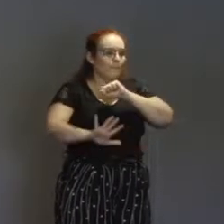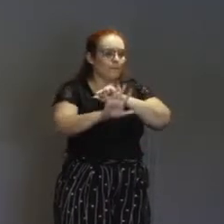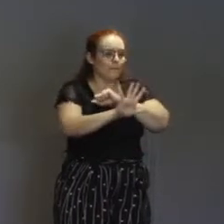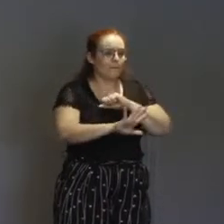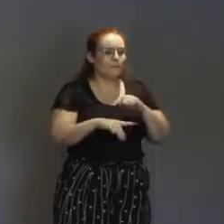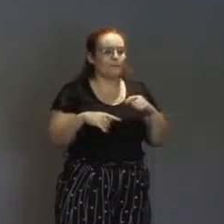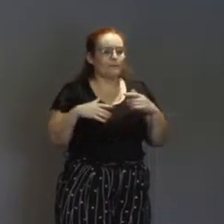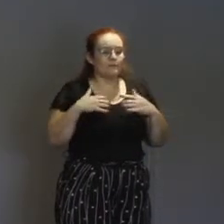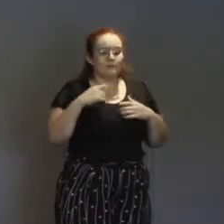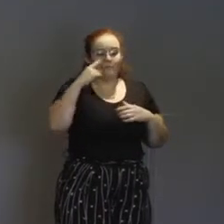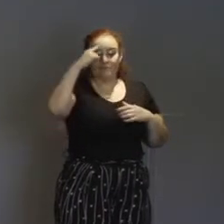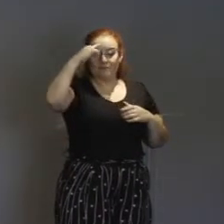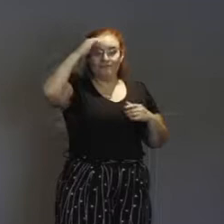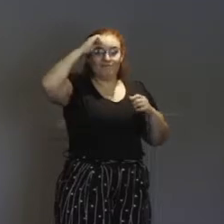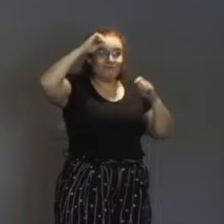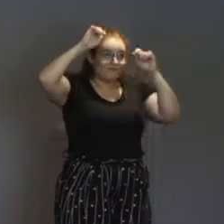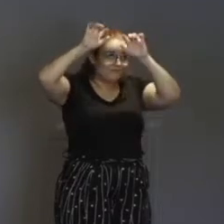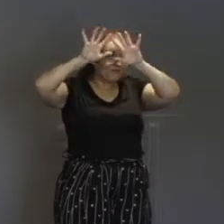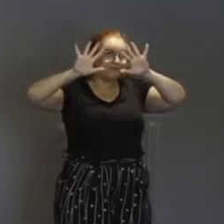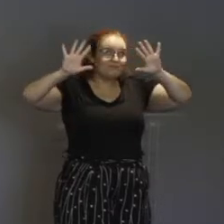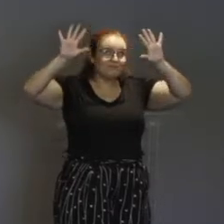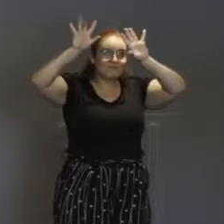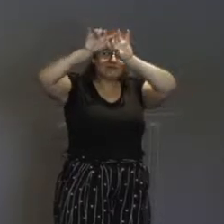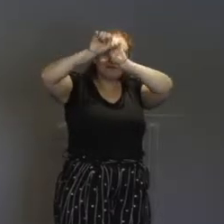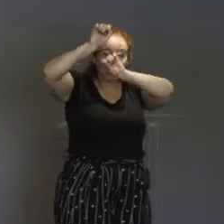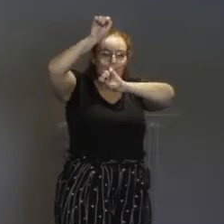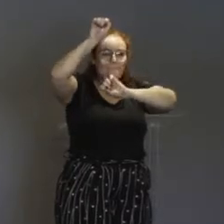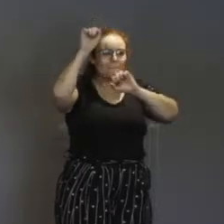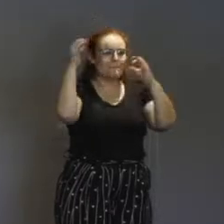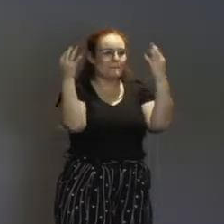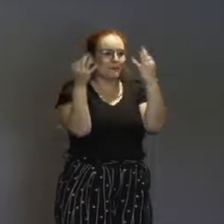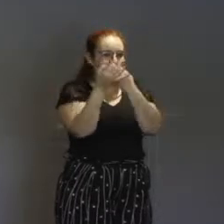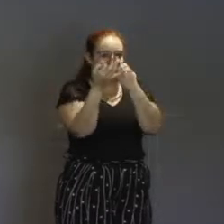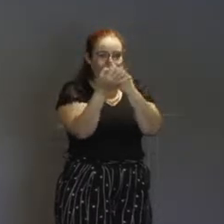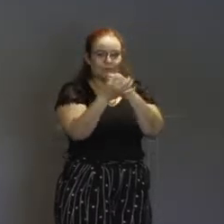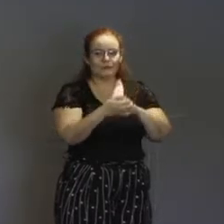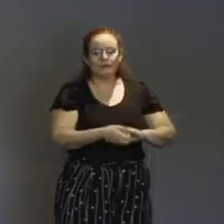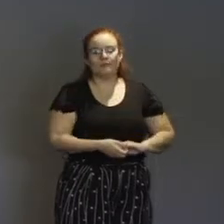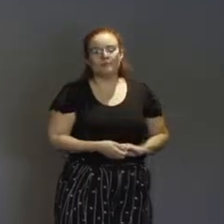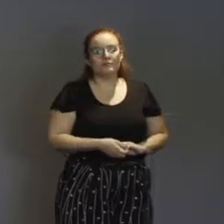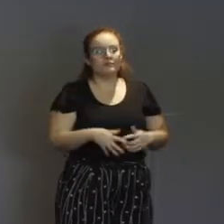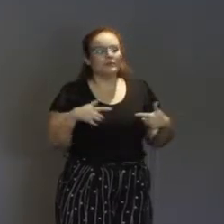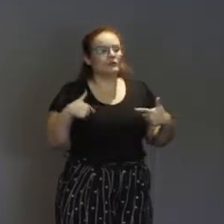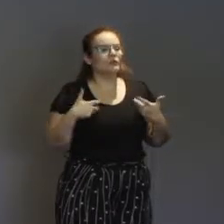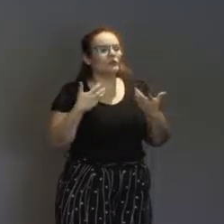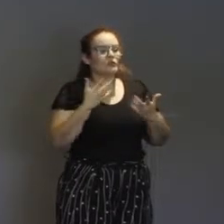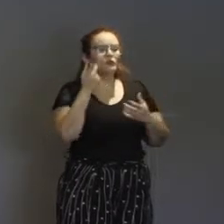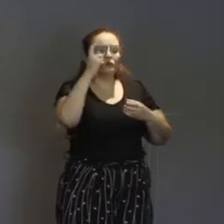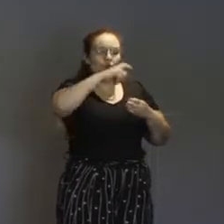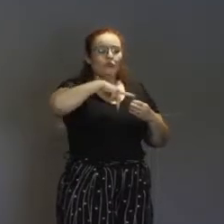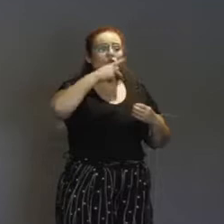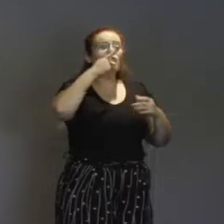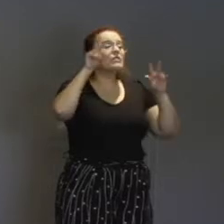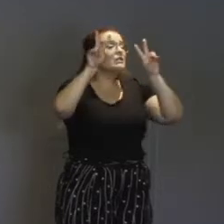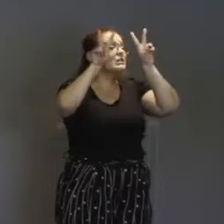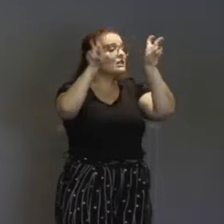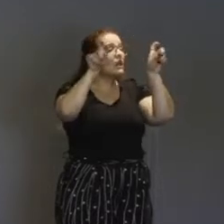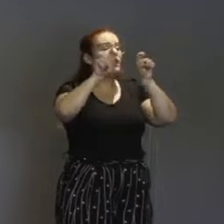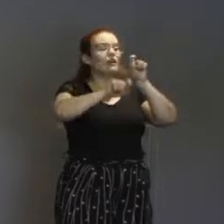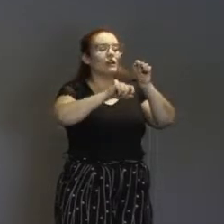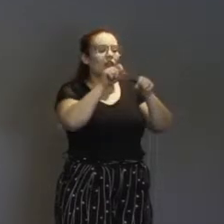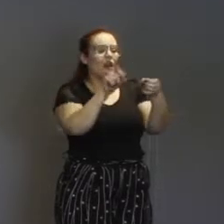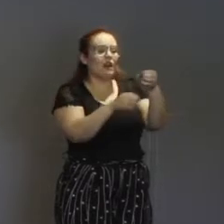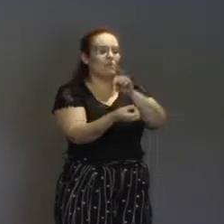vem na minha cabeça perfeitamente. E eu queria voltar para aquela questão dos laboratórios e a fala de